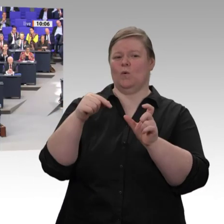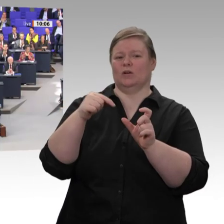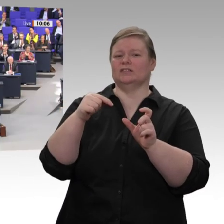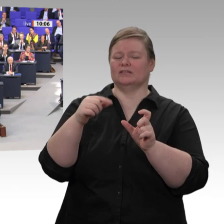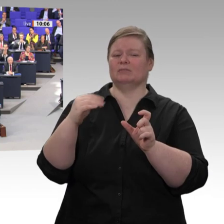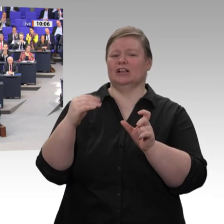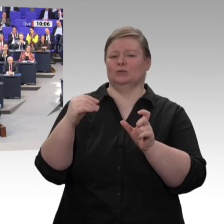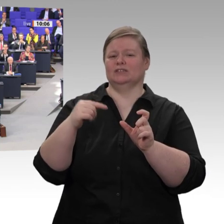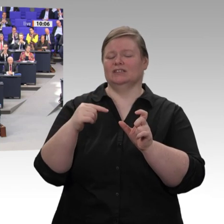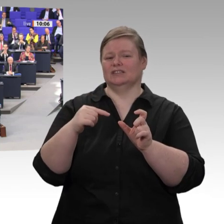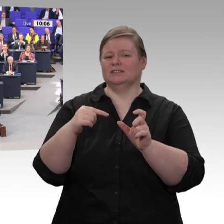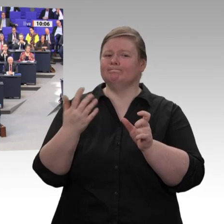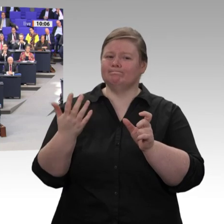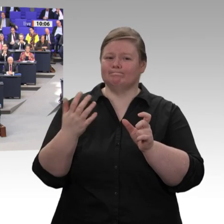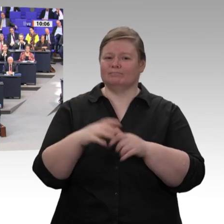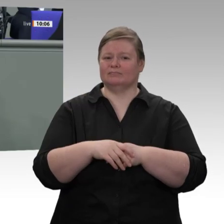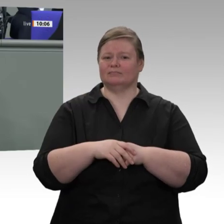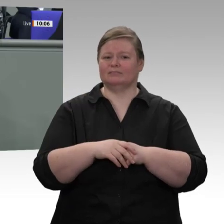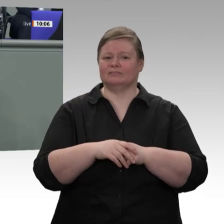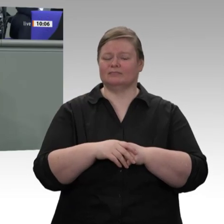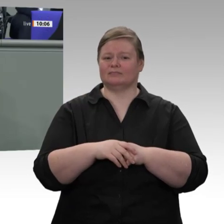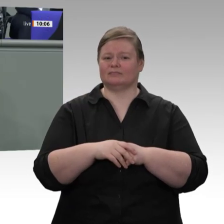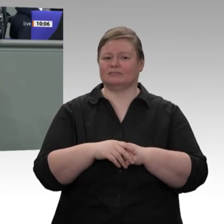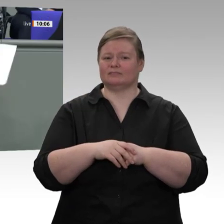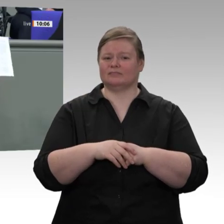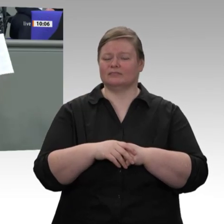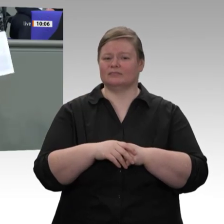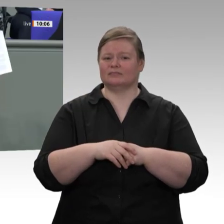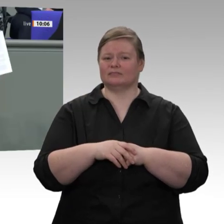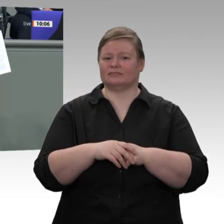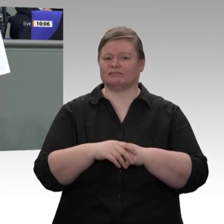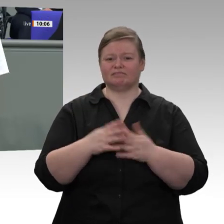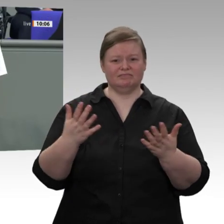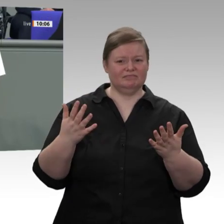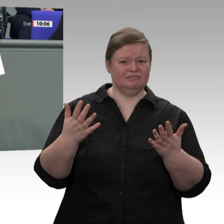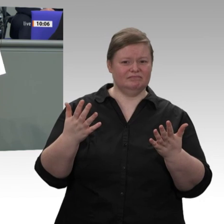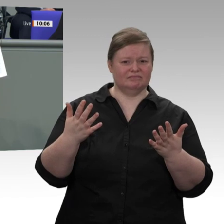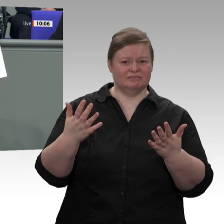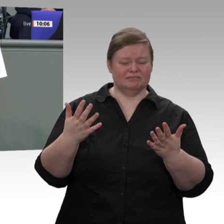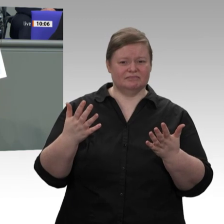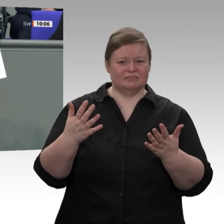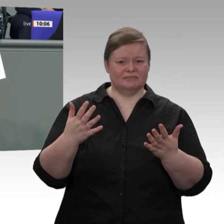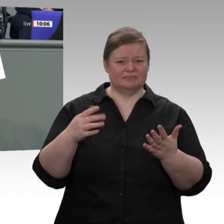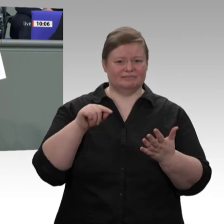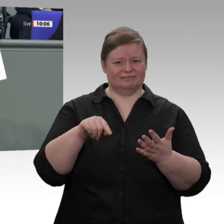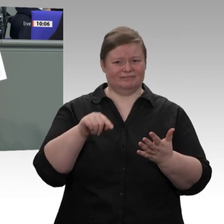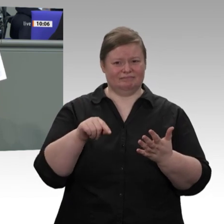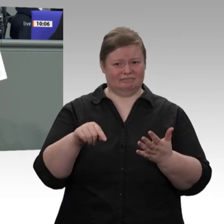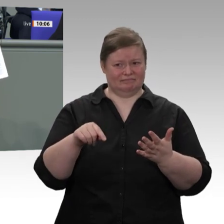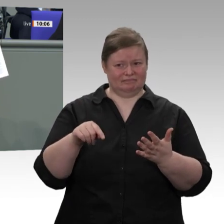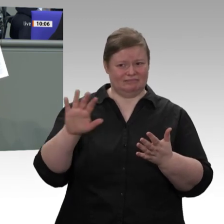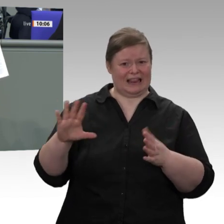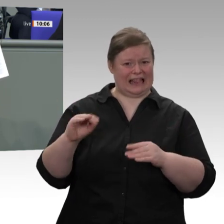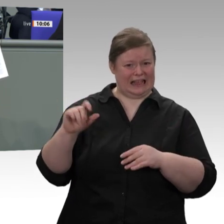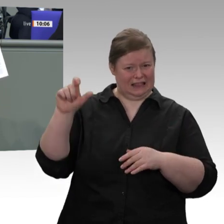Was war seine Gedankenwelt hier in diesem Manifest? Telepathische Kontrolle, ritueller Missbrauch von